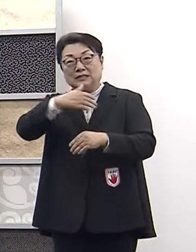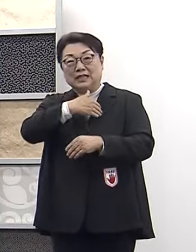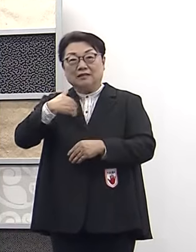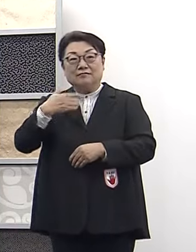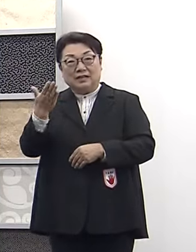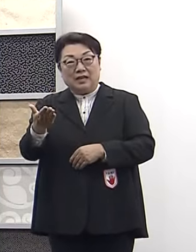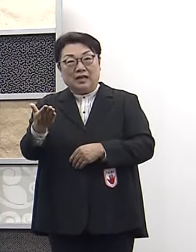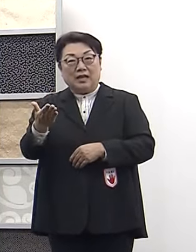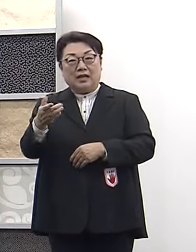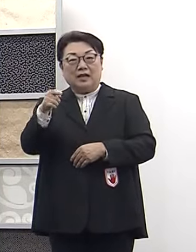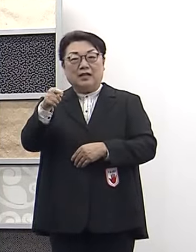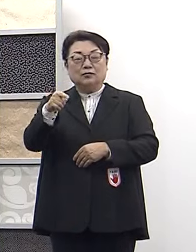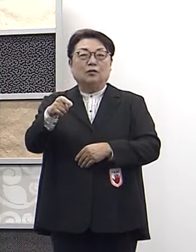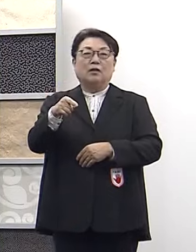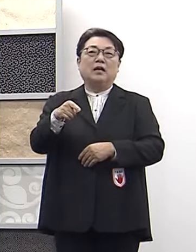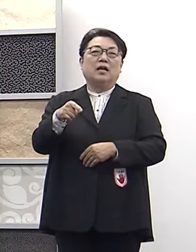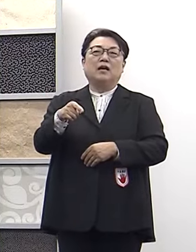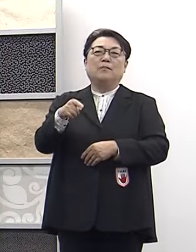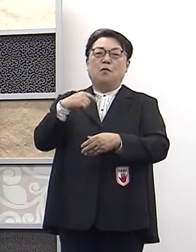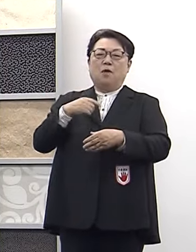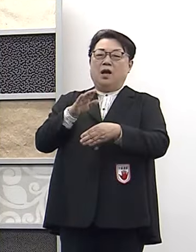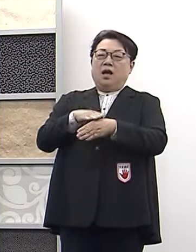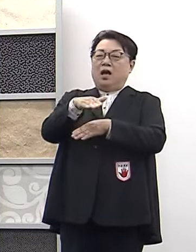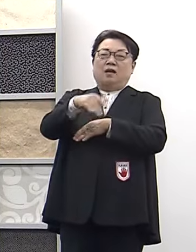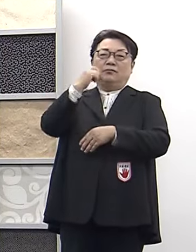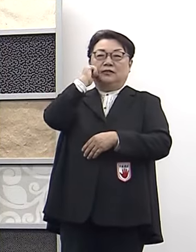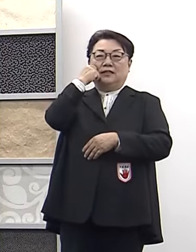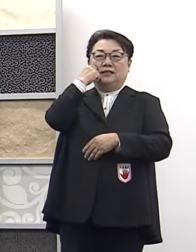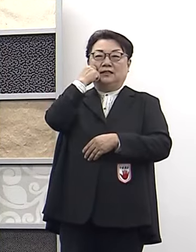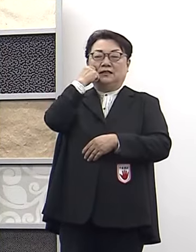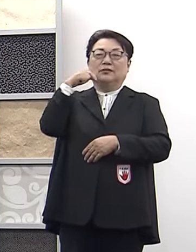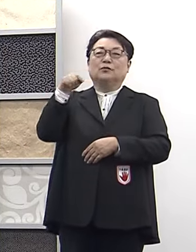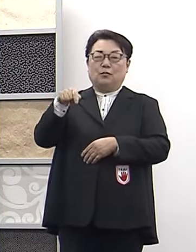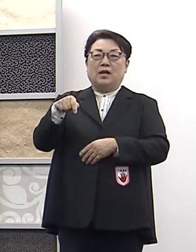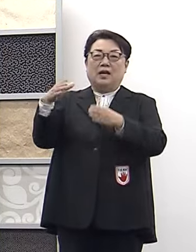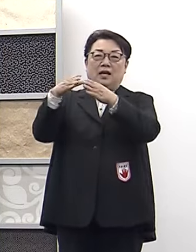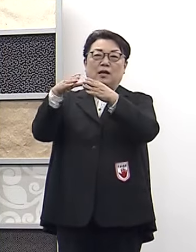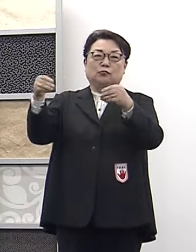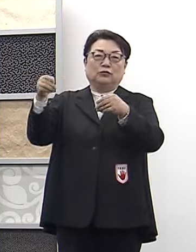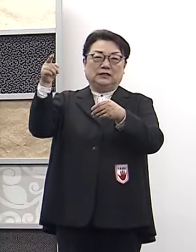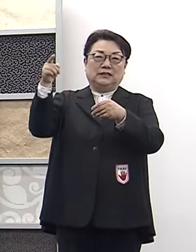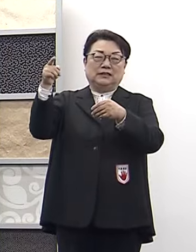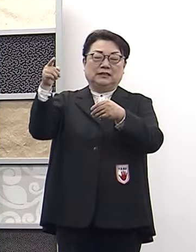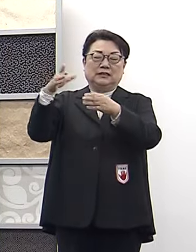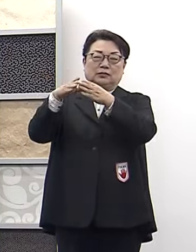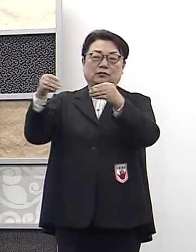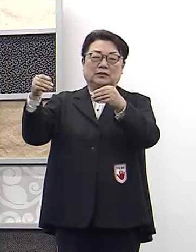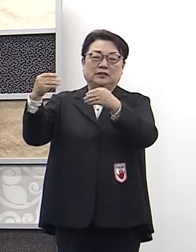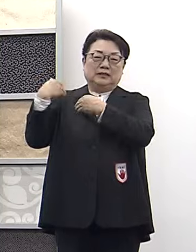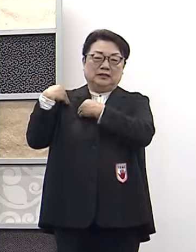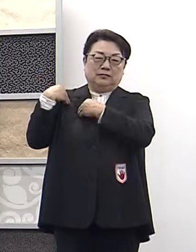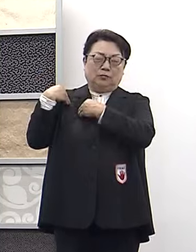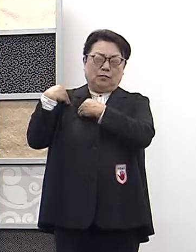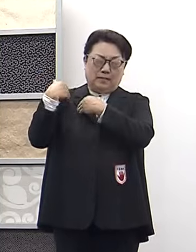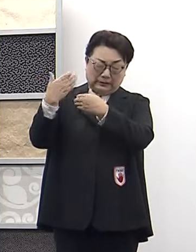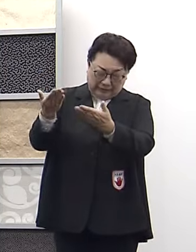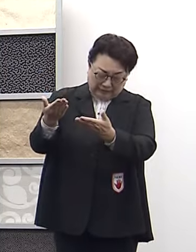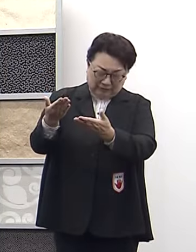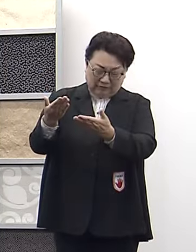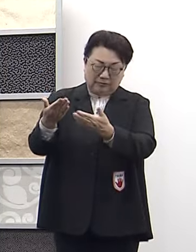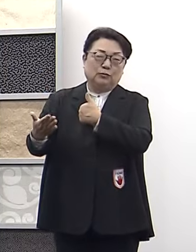の範疇というか能力を超えておりますので、ここは国にもですね、最大限の協